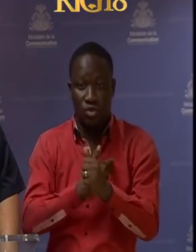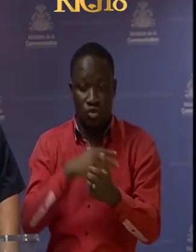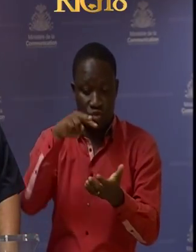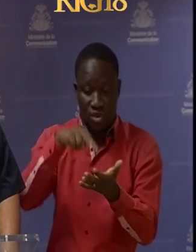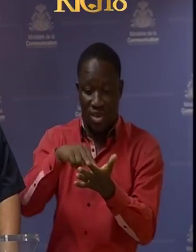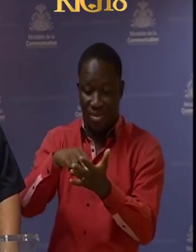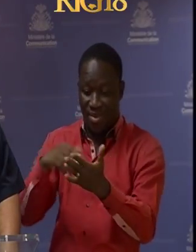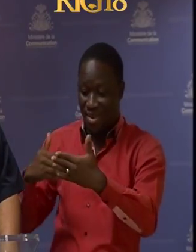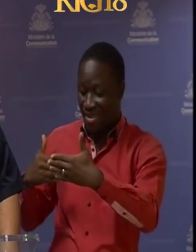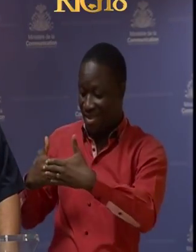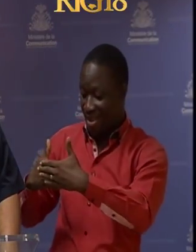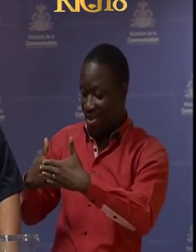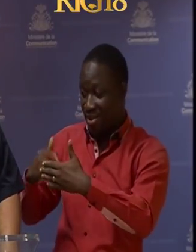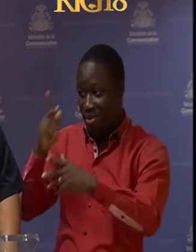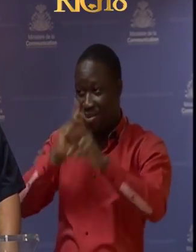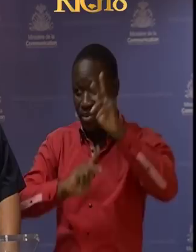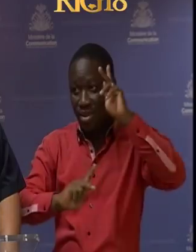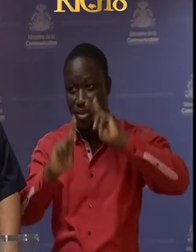côté population.